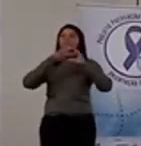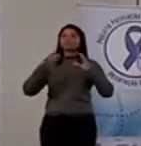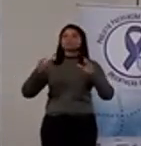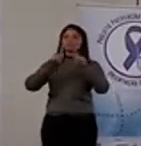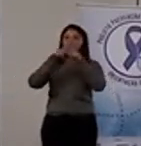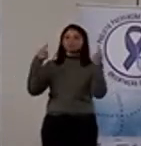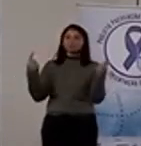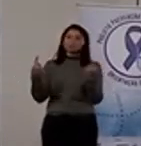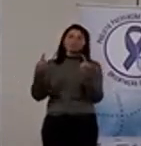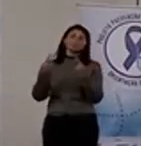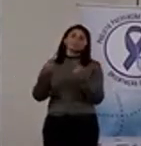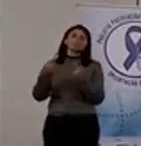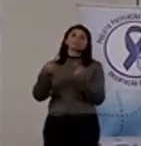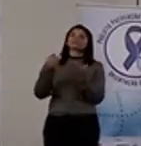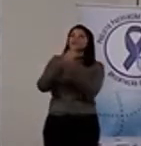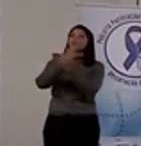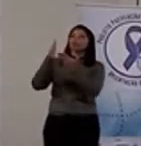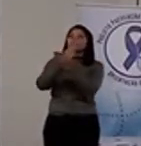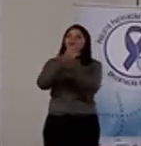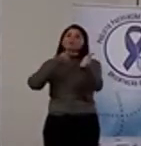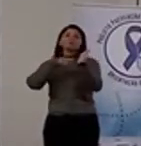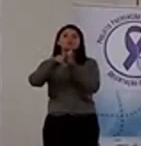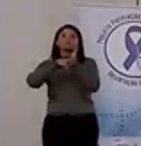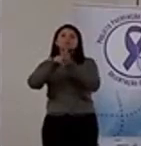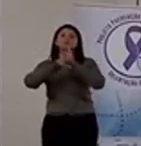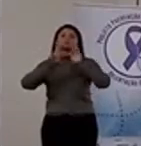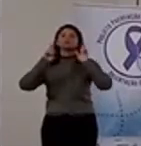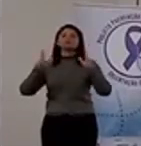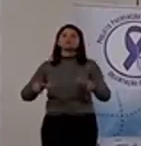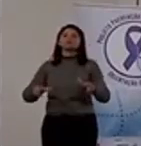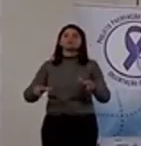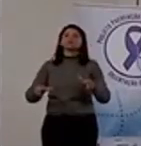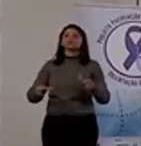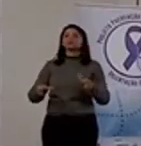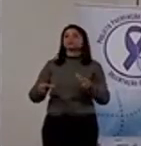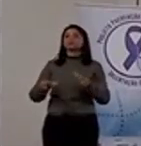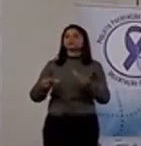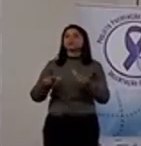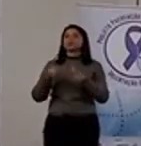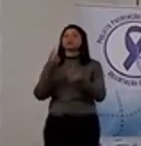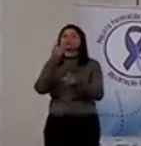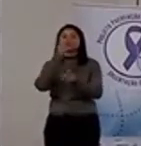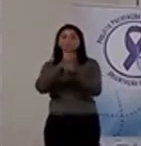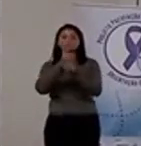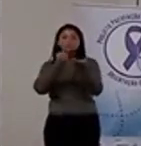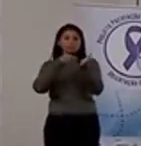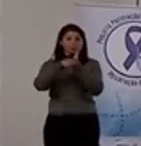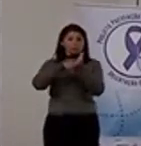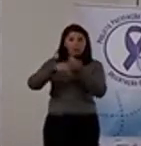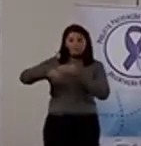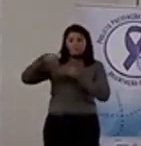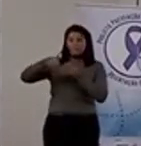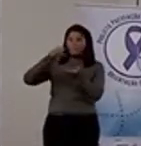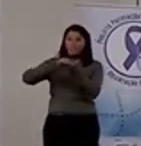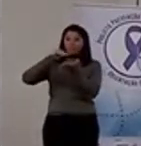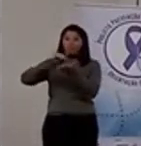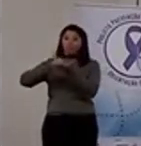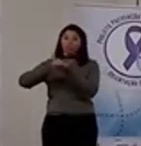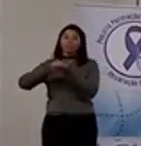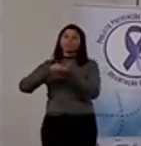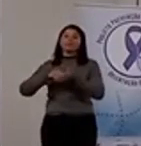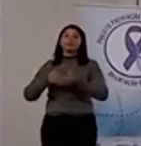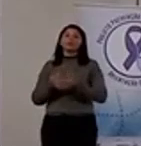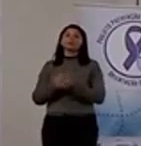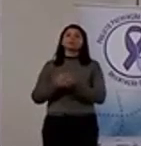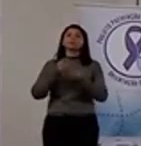você investiga de maneira diferente. Se você vai investigar a mala que faltou, você geralmente vai usar um cariótipo.